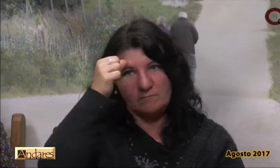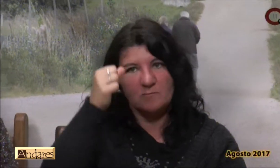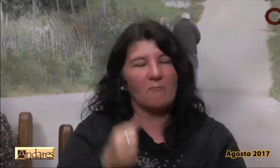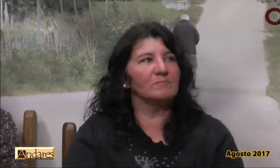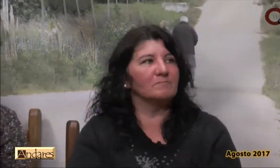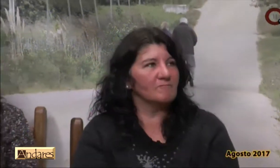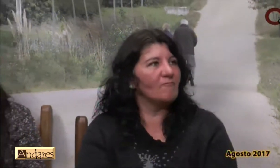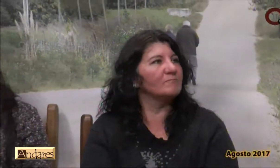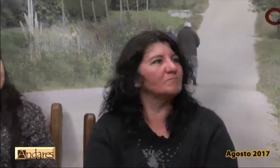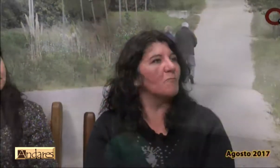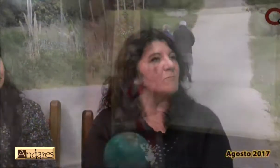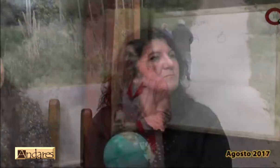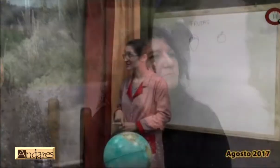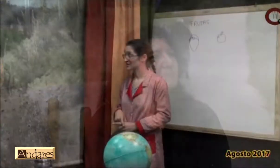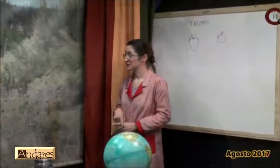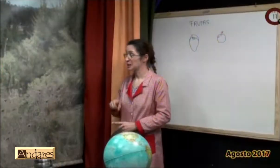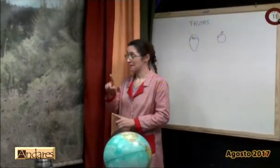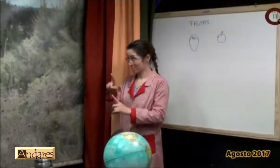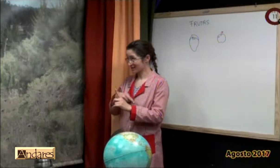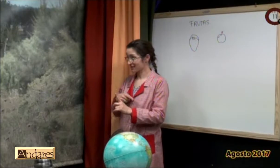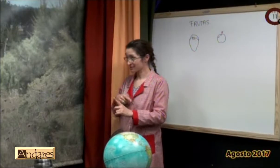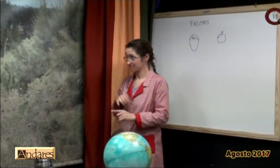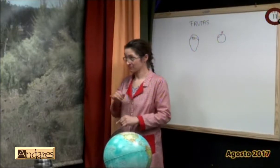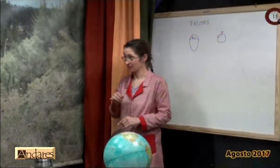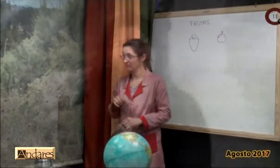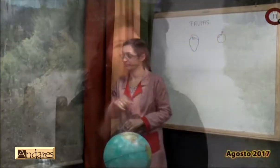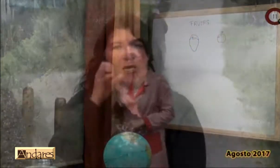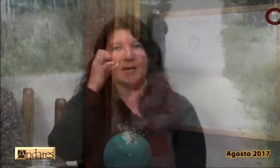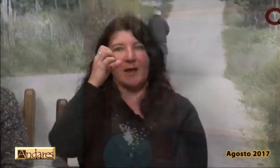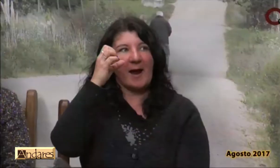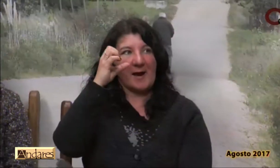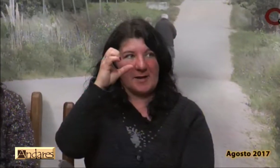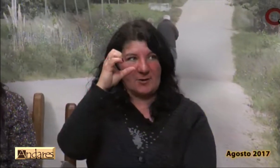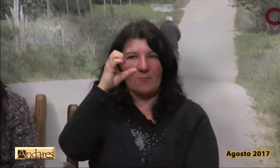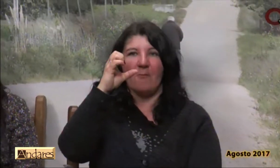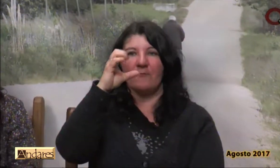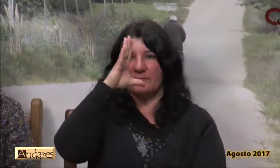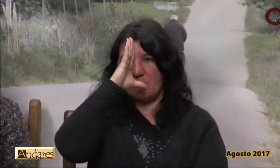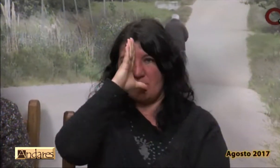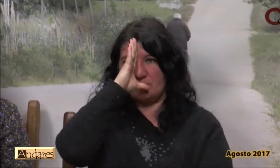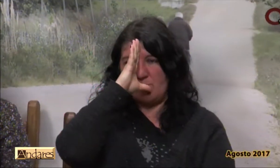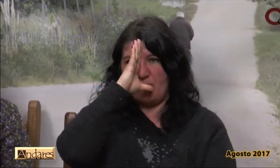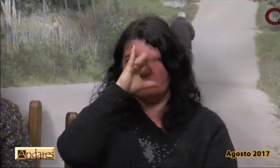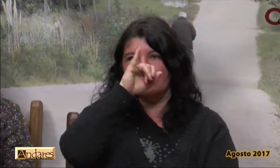Los meses Enero Febrero